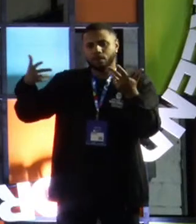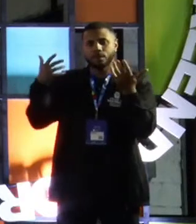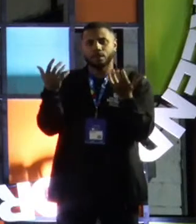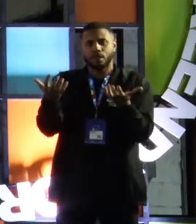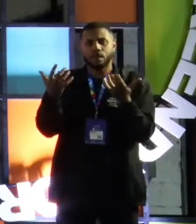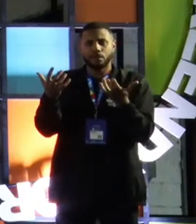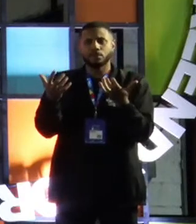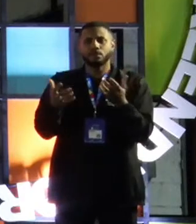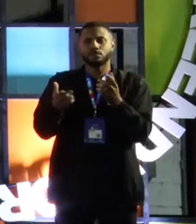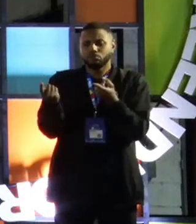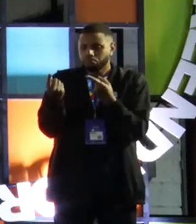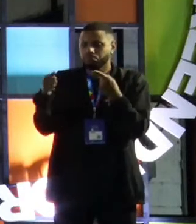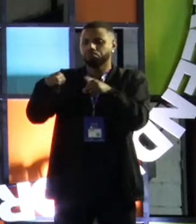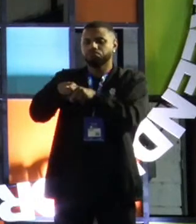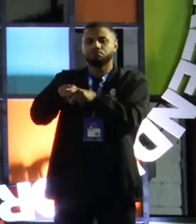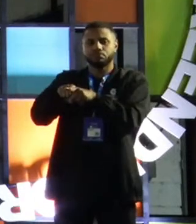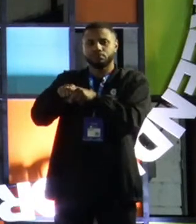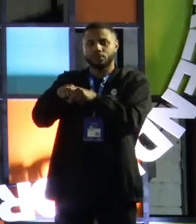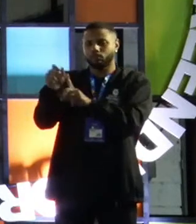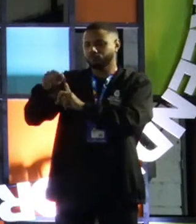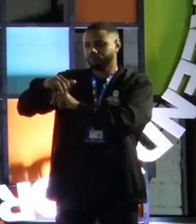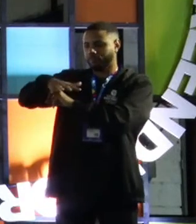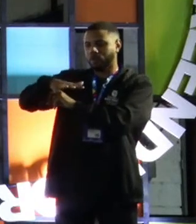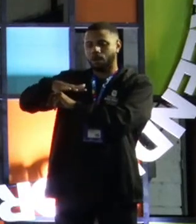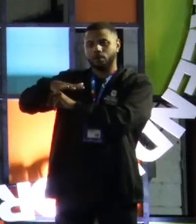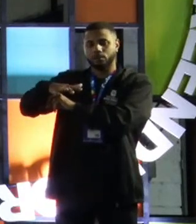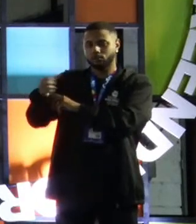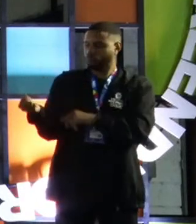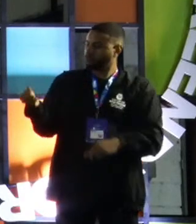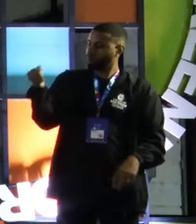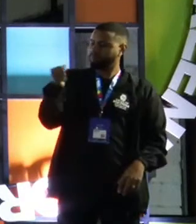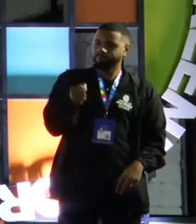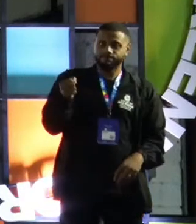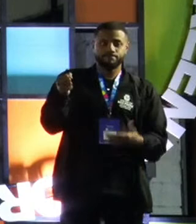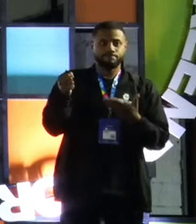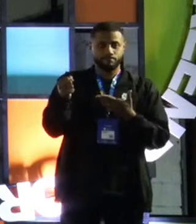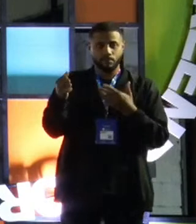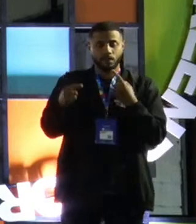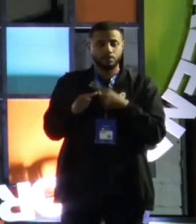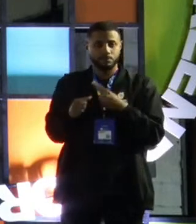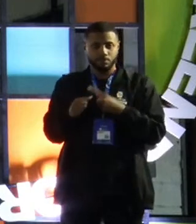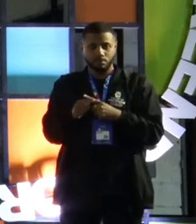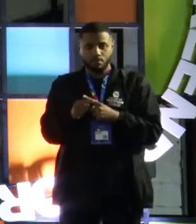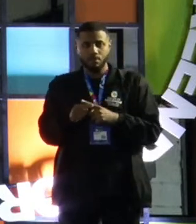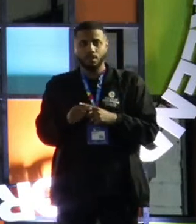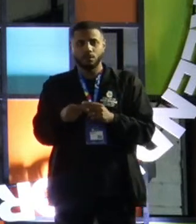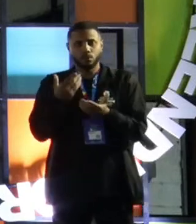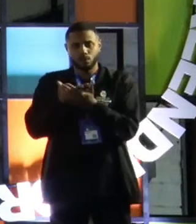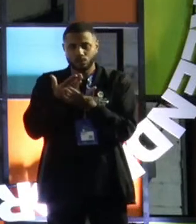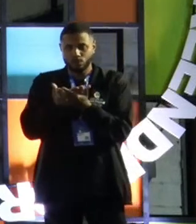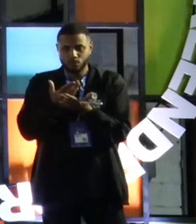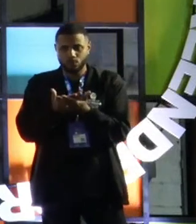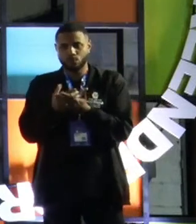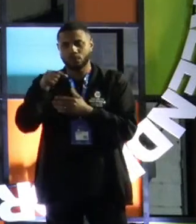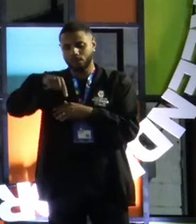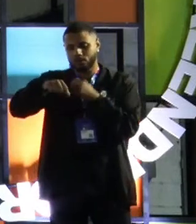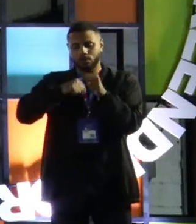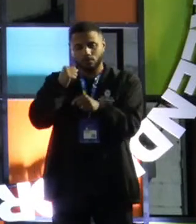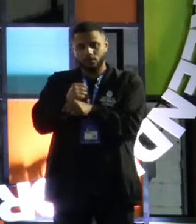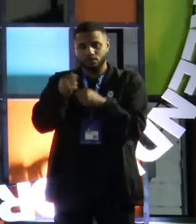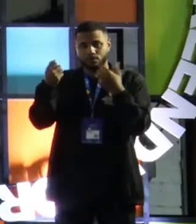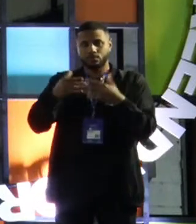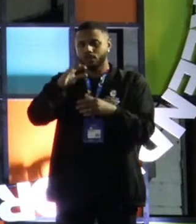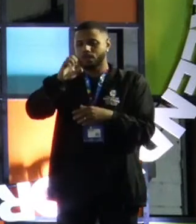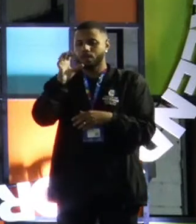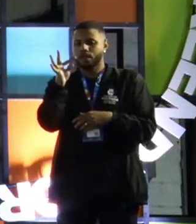influenciadores digitais? Justamente porque um estudo da Electronics Hub desse ano, esse estudo